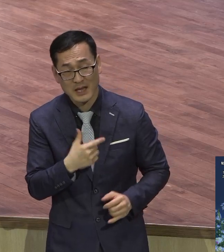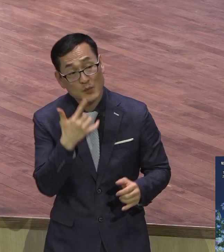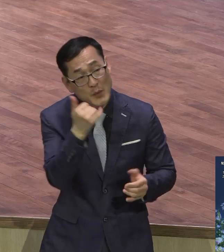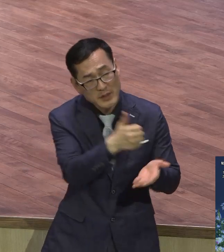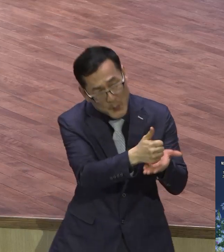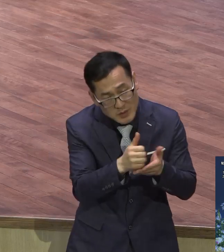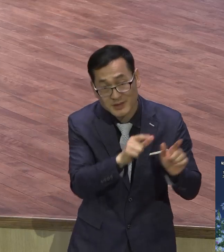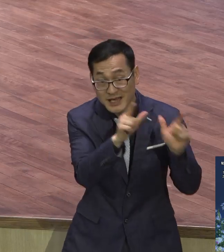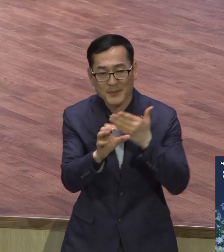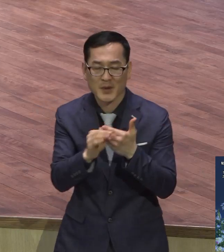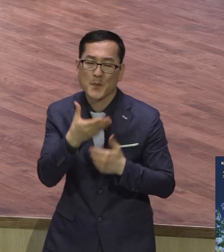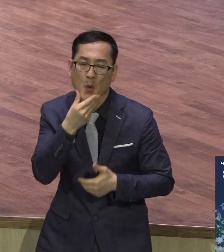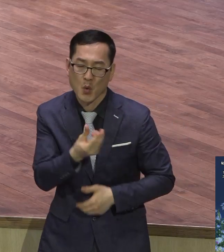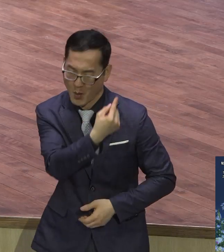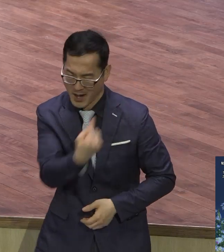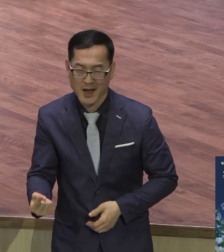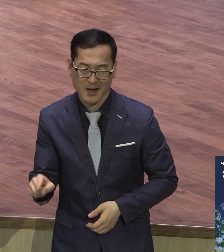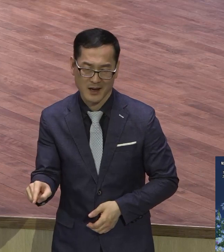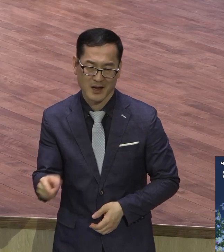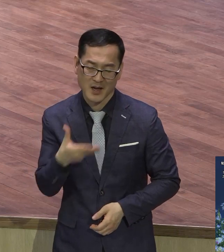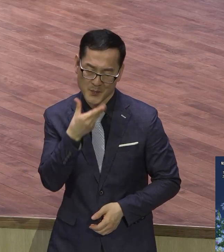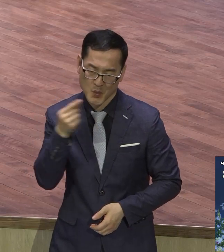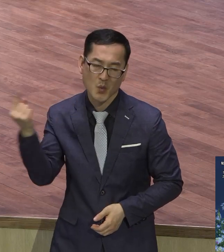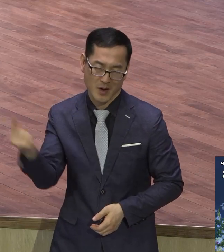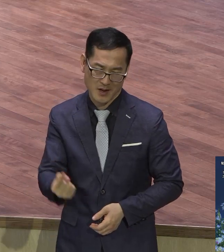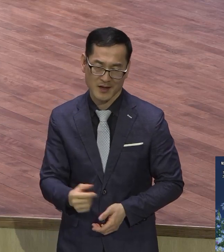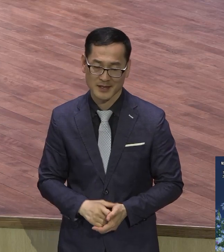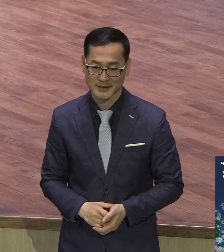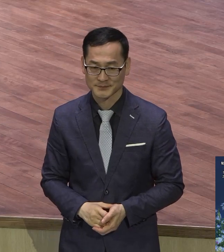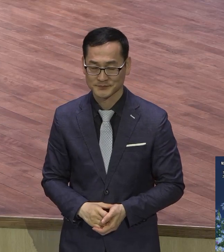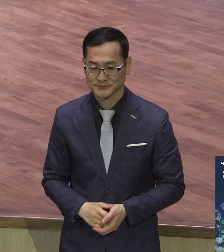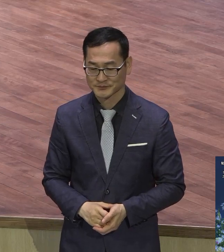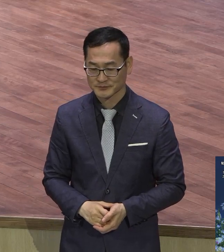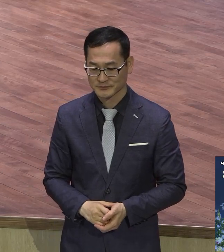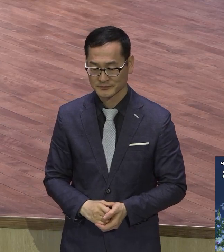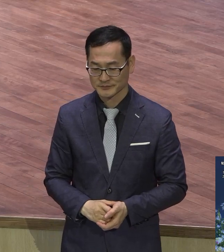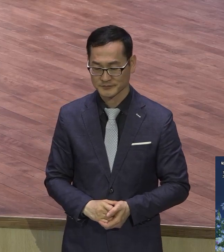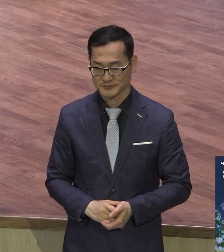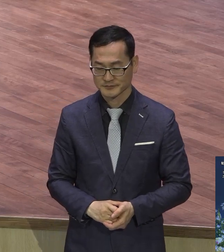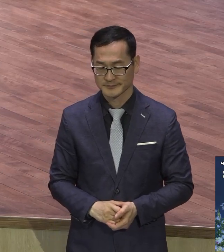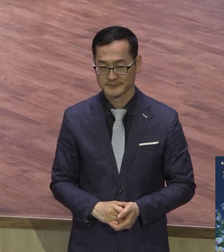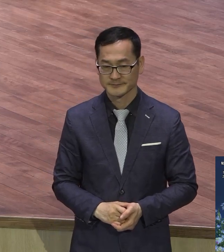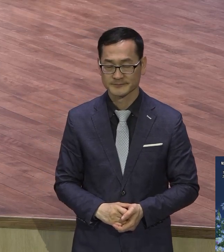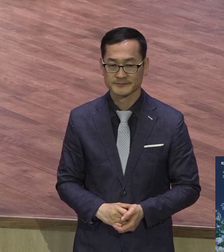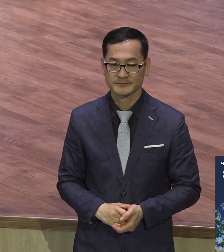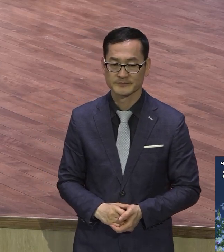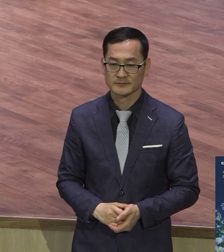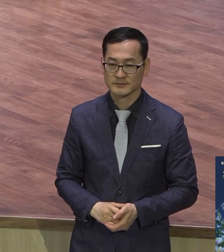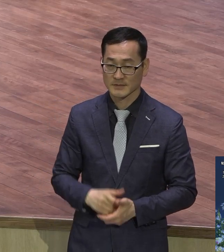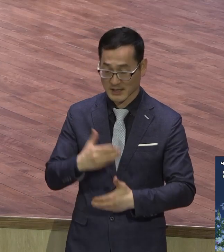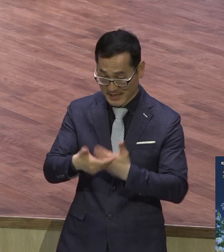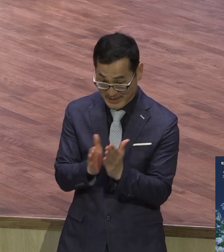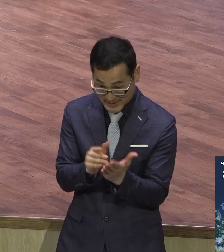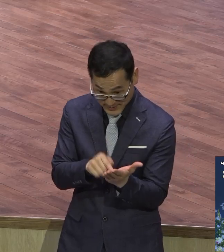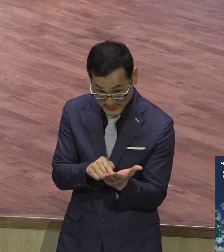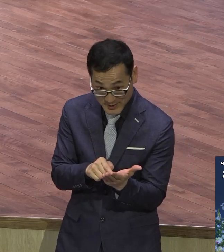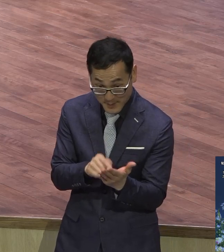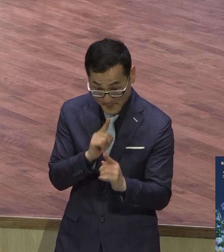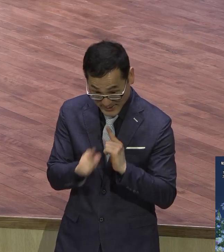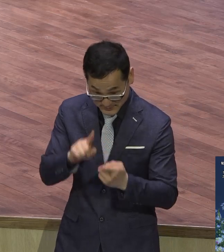살았다니까 부모님을 다 모시고 여러분들이 성경대로 신하시기 바랍니다